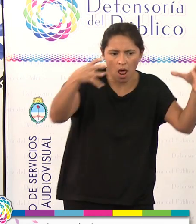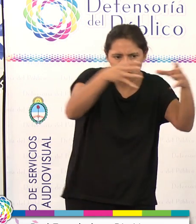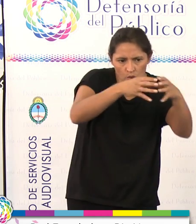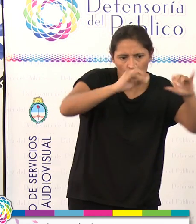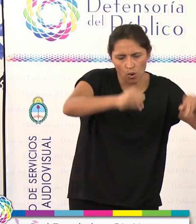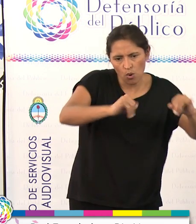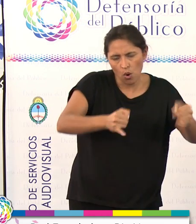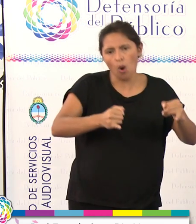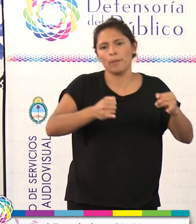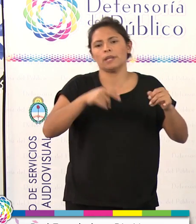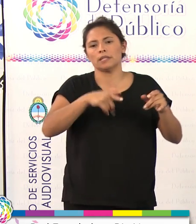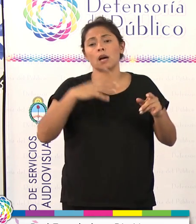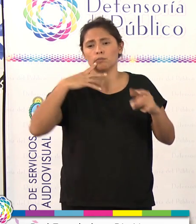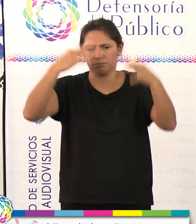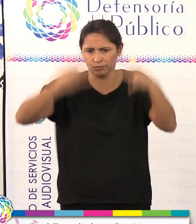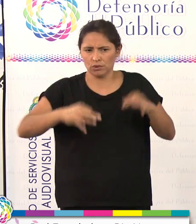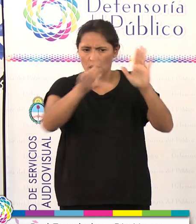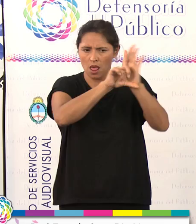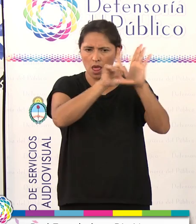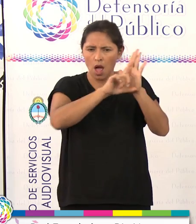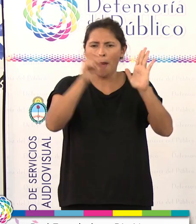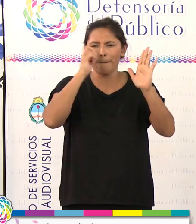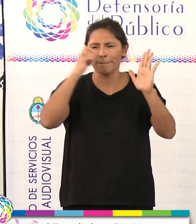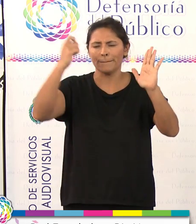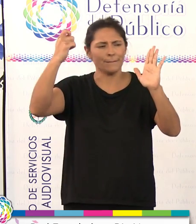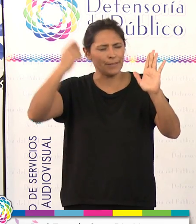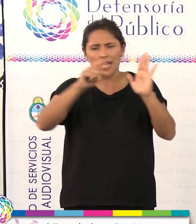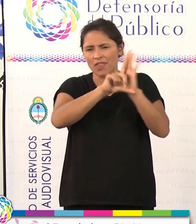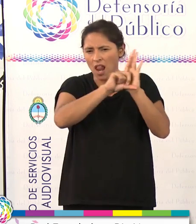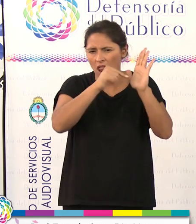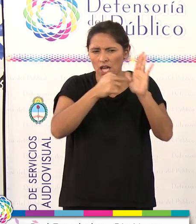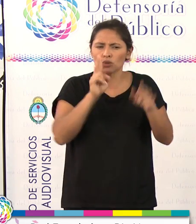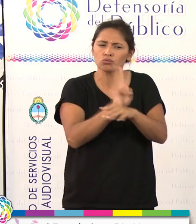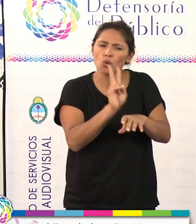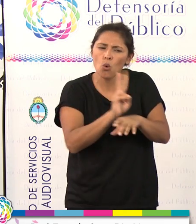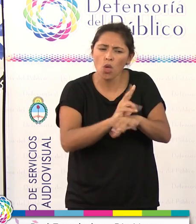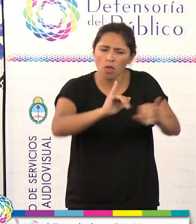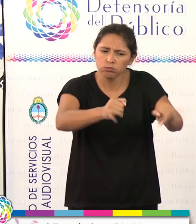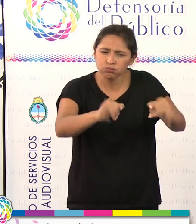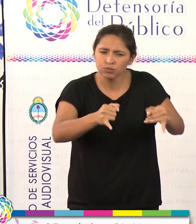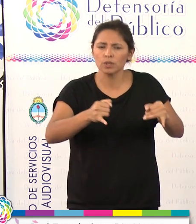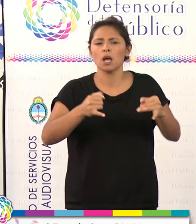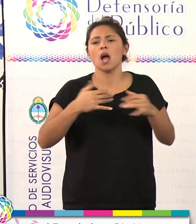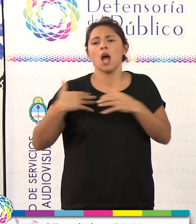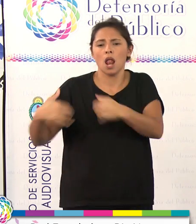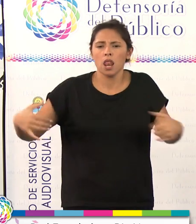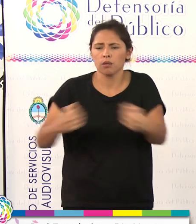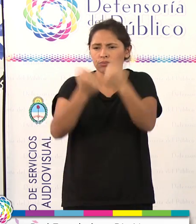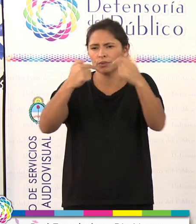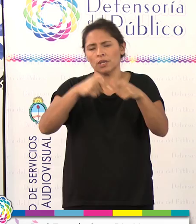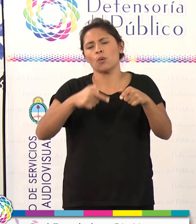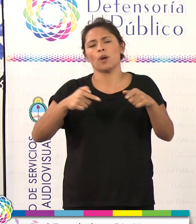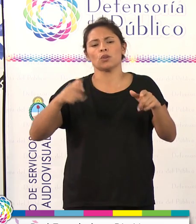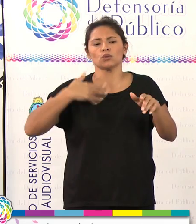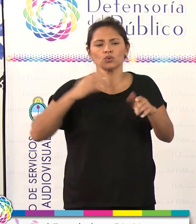que establece en la Ley 26061 de Protección Integral, la Convención de los Derechos del Niño y hasta la Ley de Servicio de Comunicación, bueno, ahora con